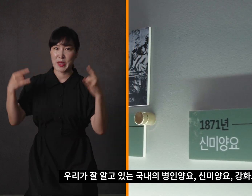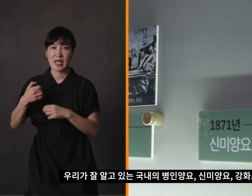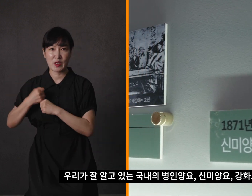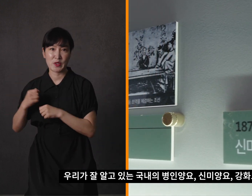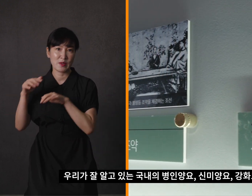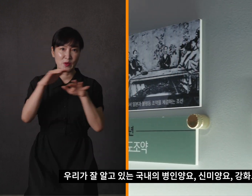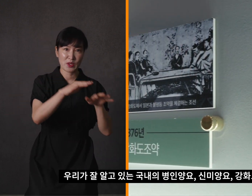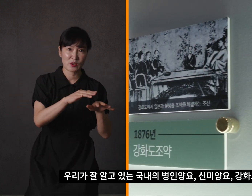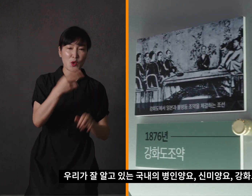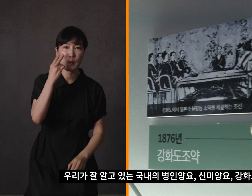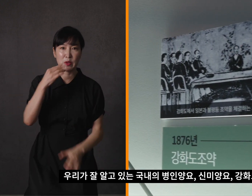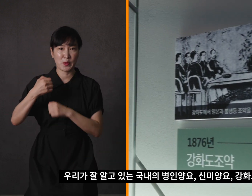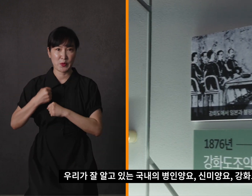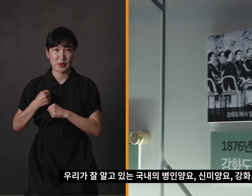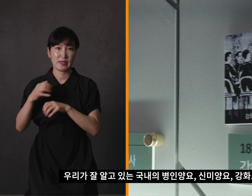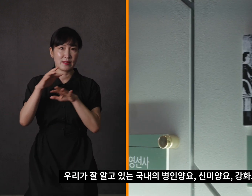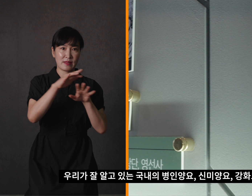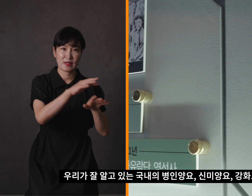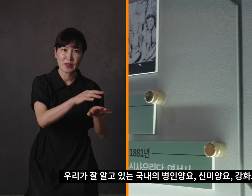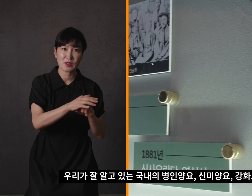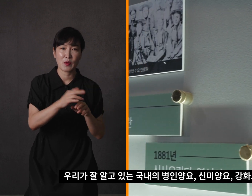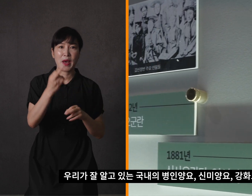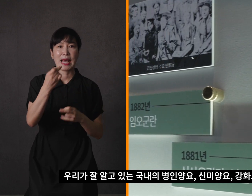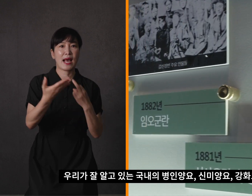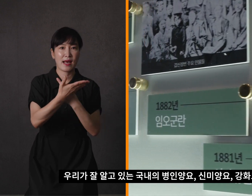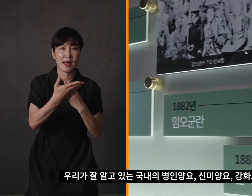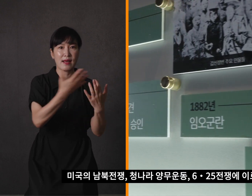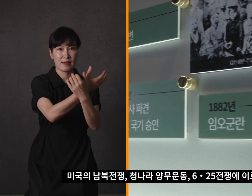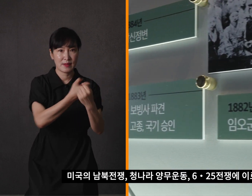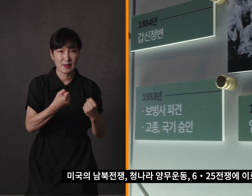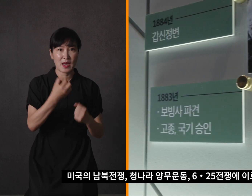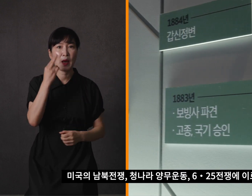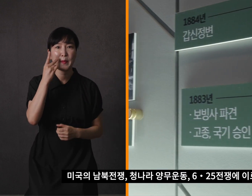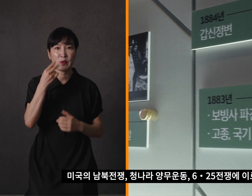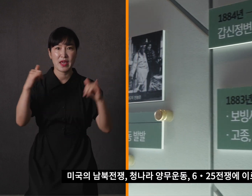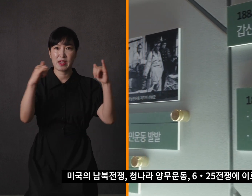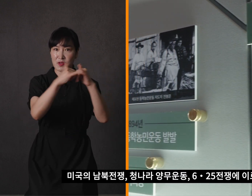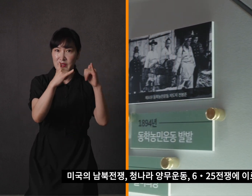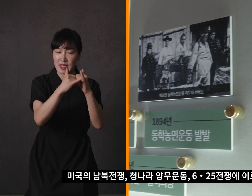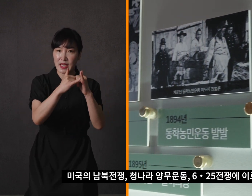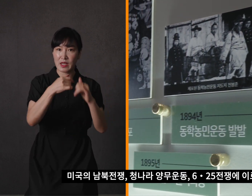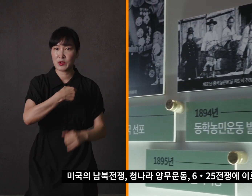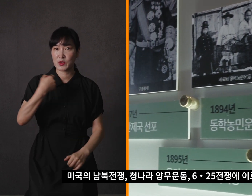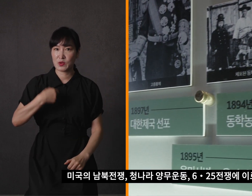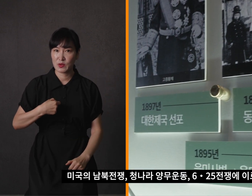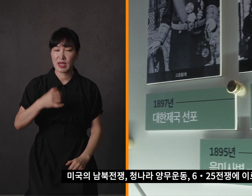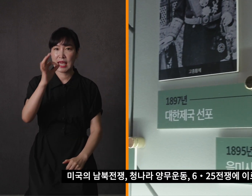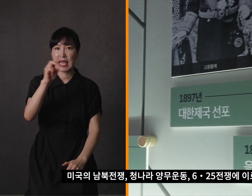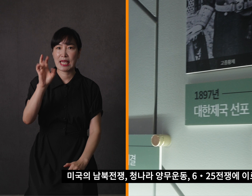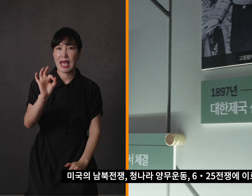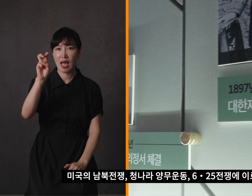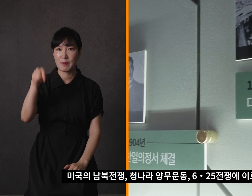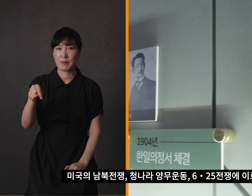있는 국내의 병인양요, 신미양요, 강화도 조약과 미국의 남북전쟁, 청나라